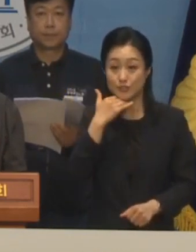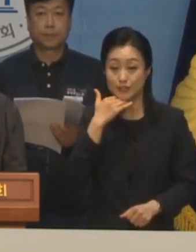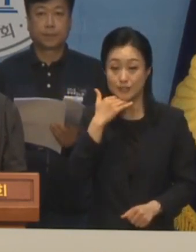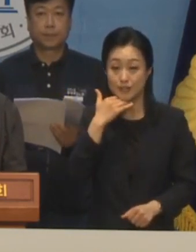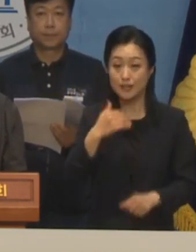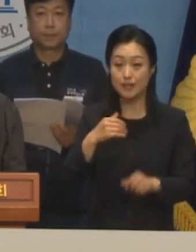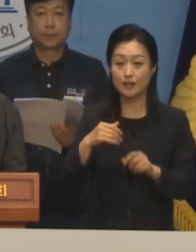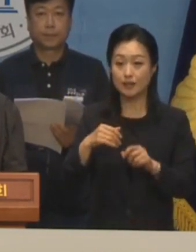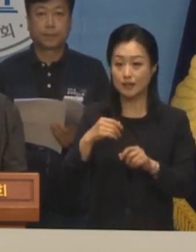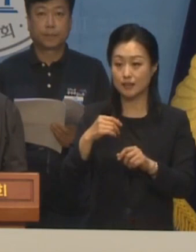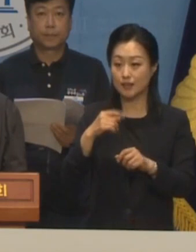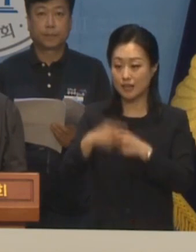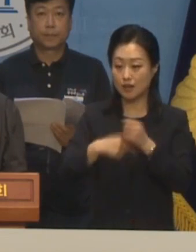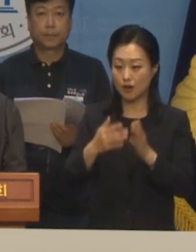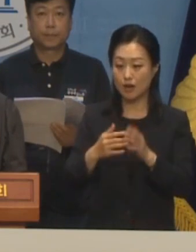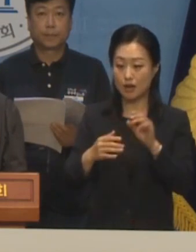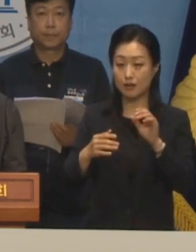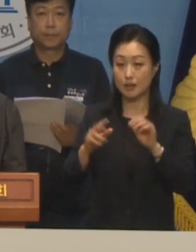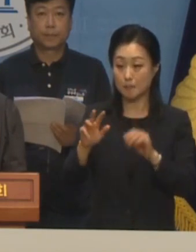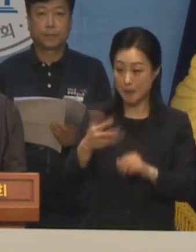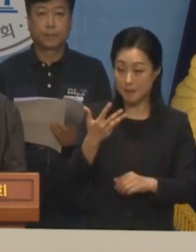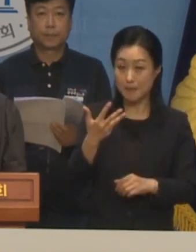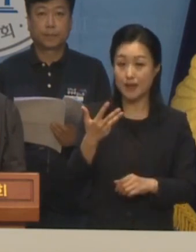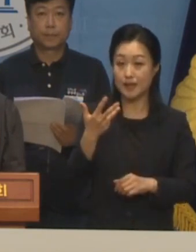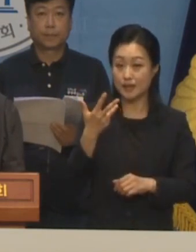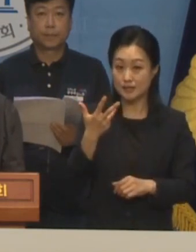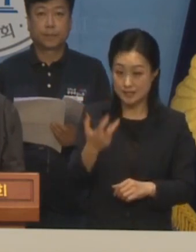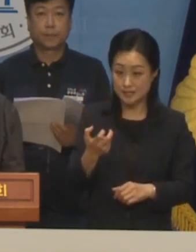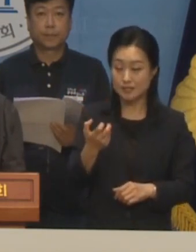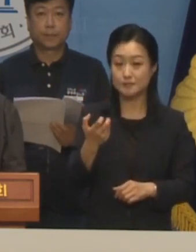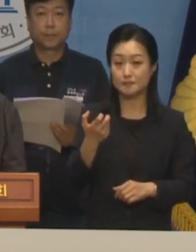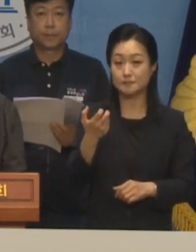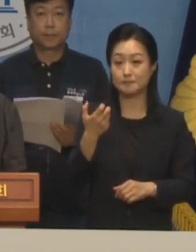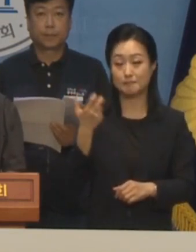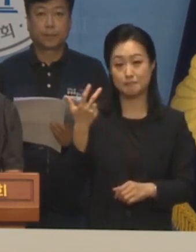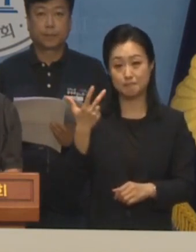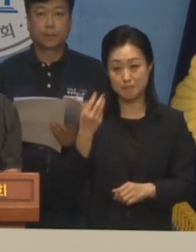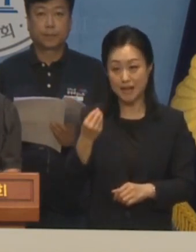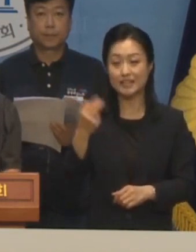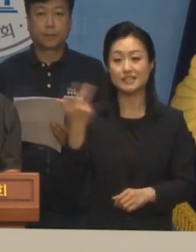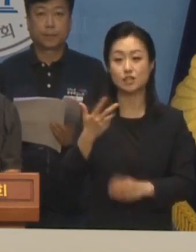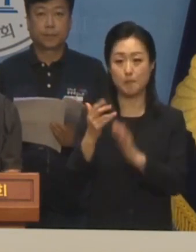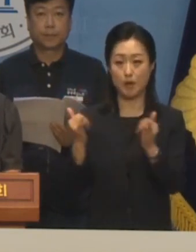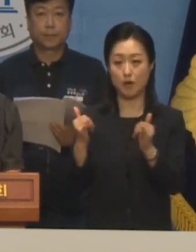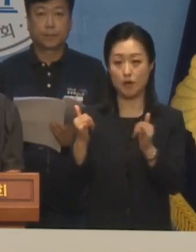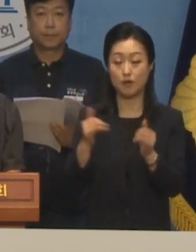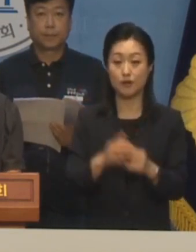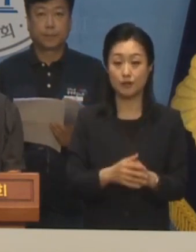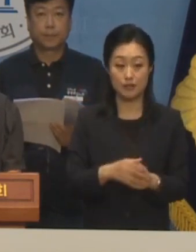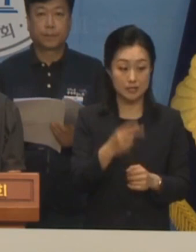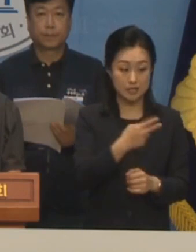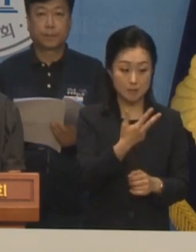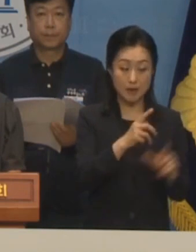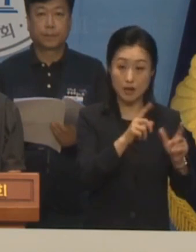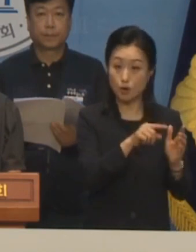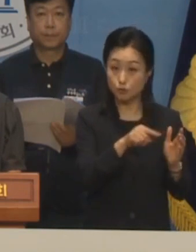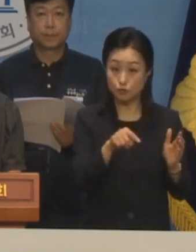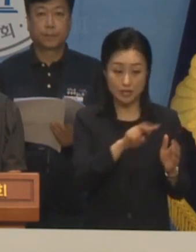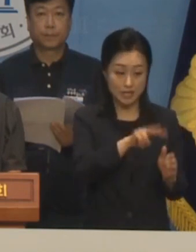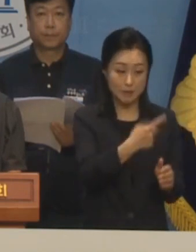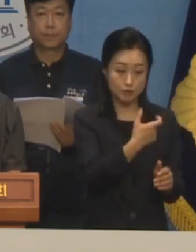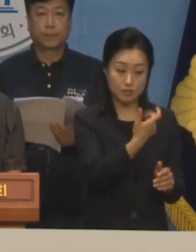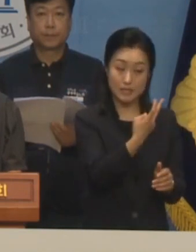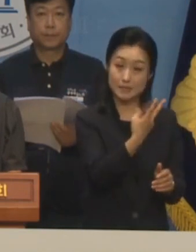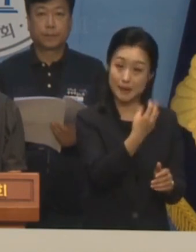새에 5.1% 늘어난 817만 7천 명이었습니다. 통계를 처음 내기 시작한 2008년